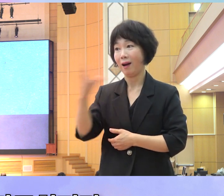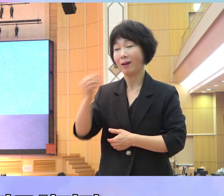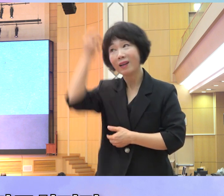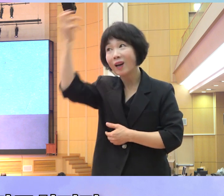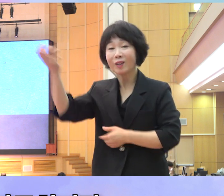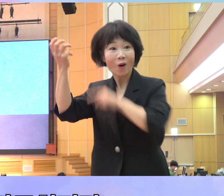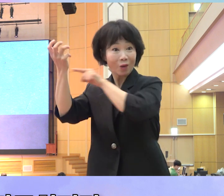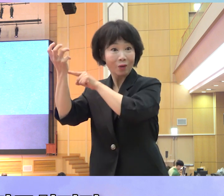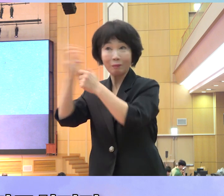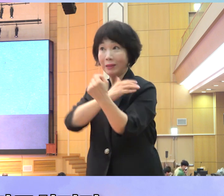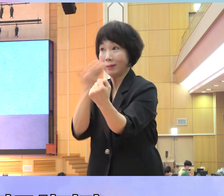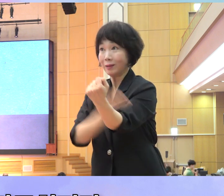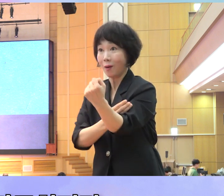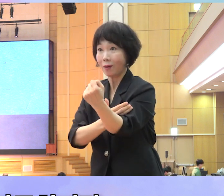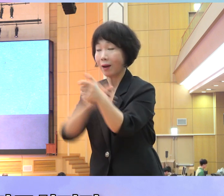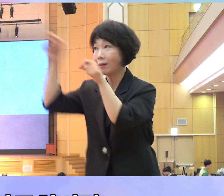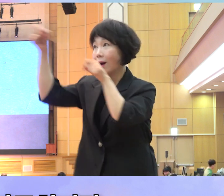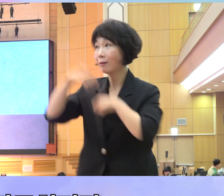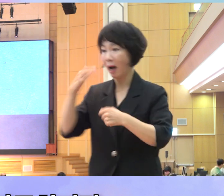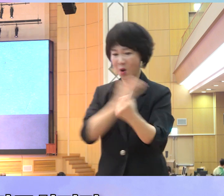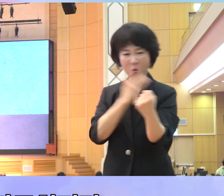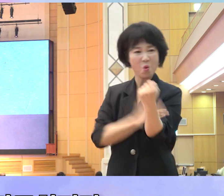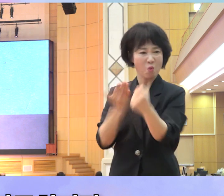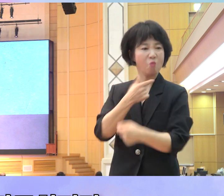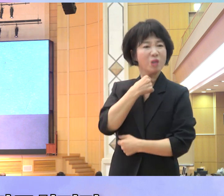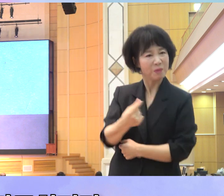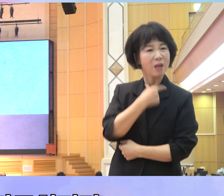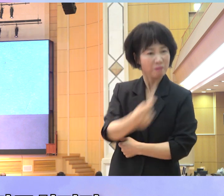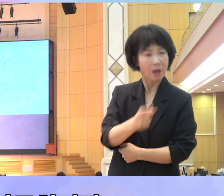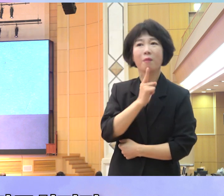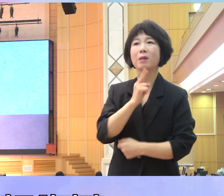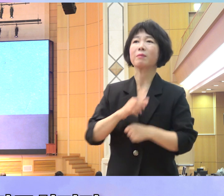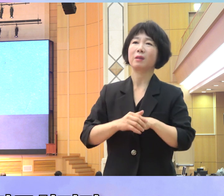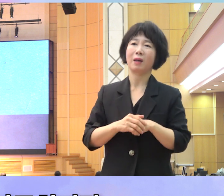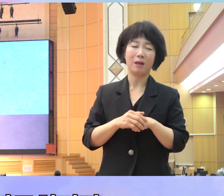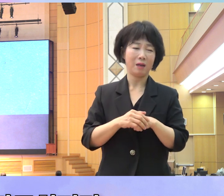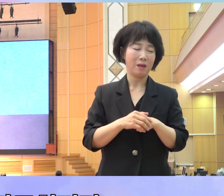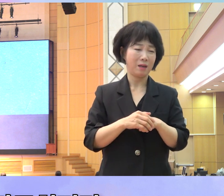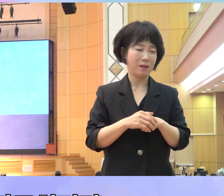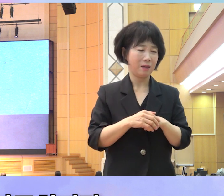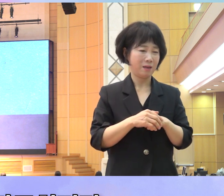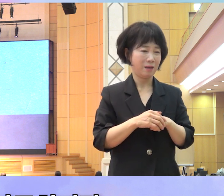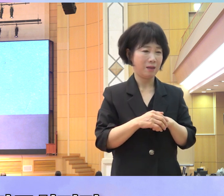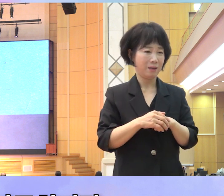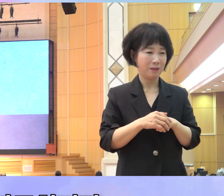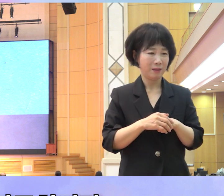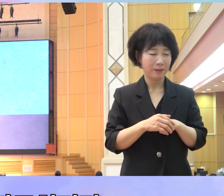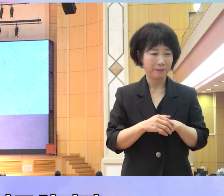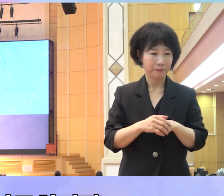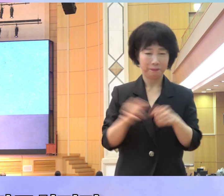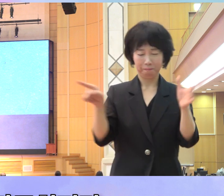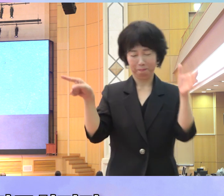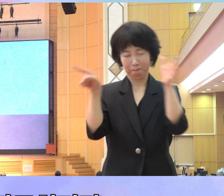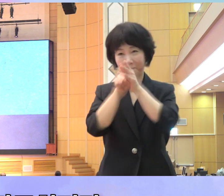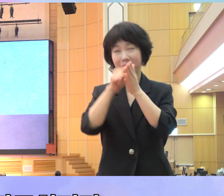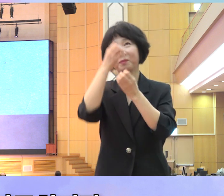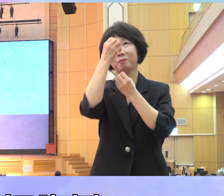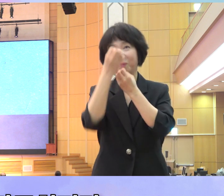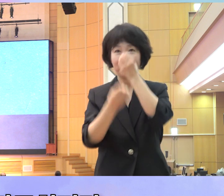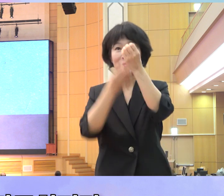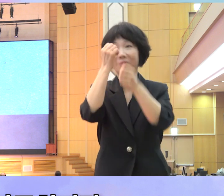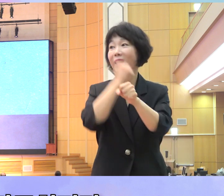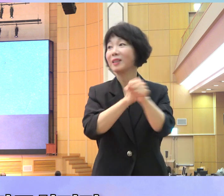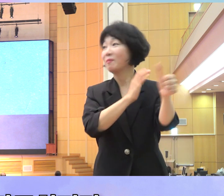성령님의 능력이 나의 권능이 되길. 할렐루야. 그런 믿음의 고백을 하시길 바라고, 이따